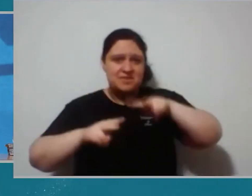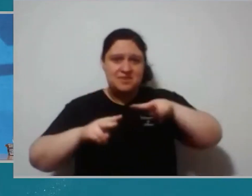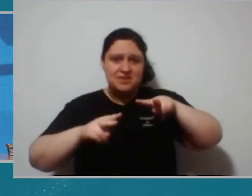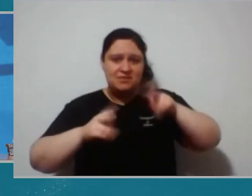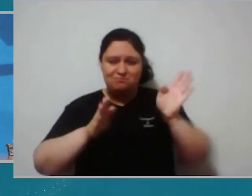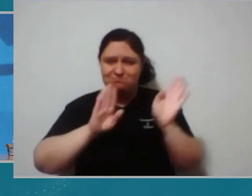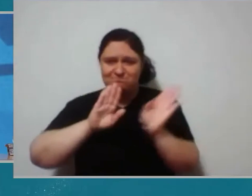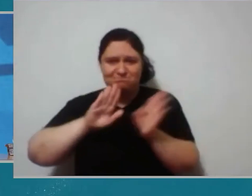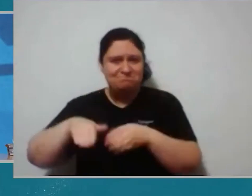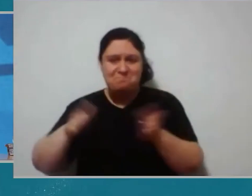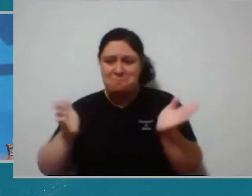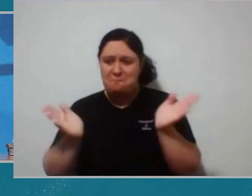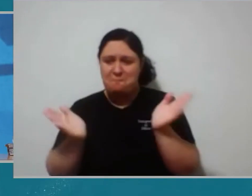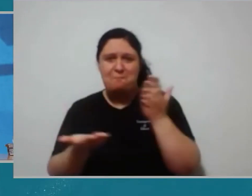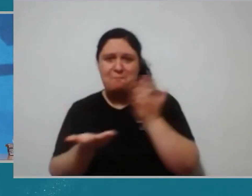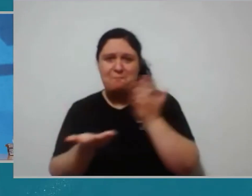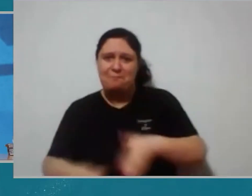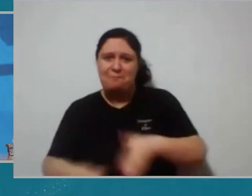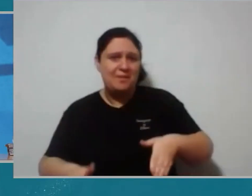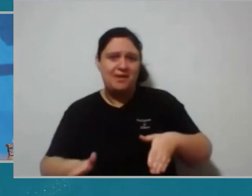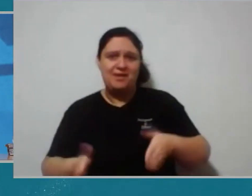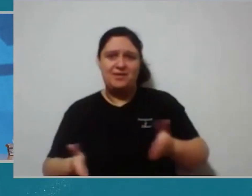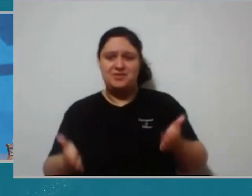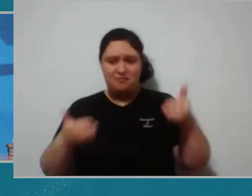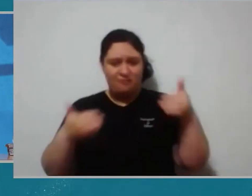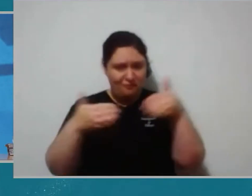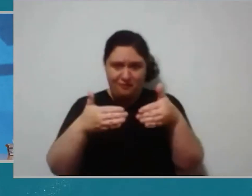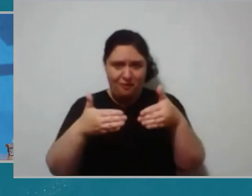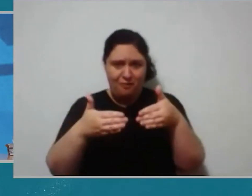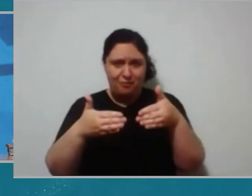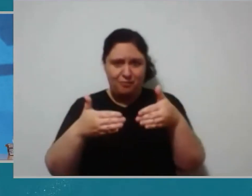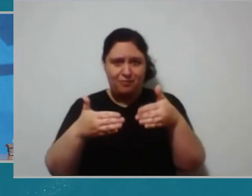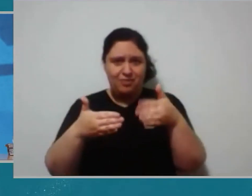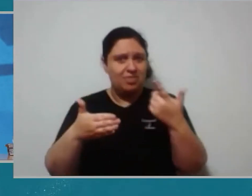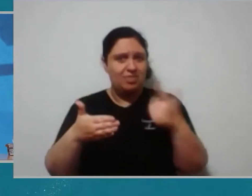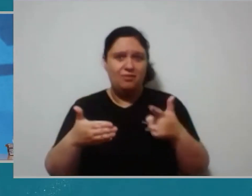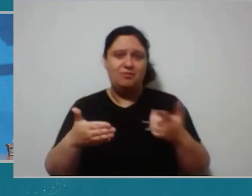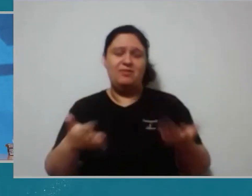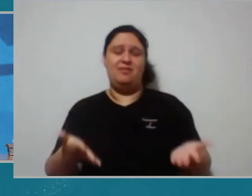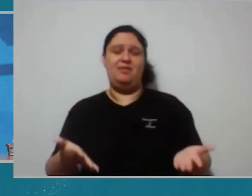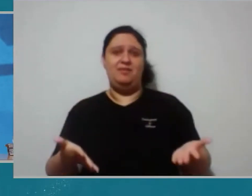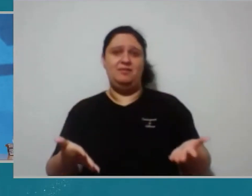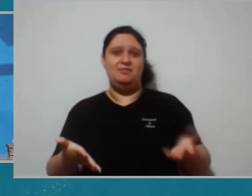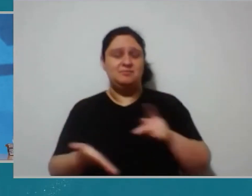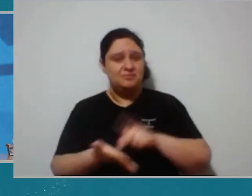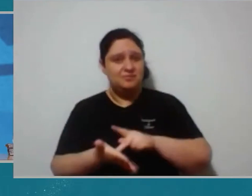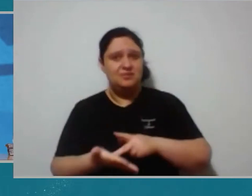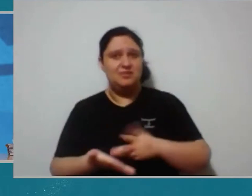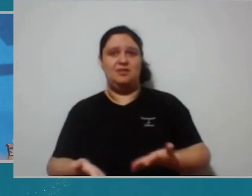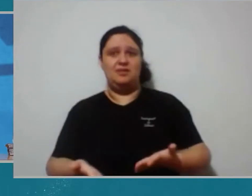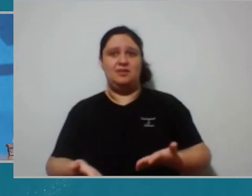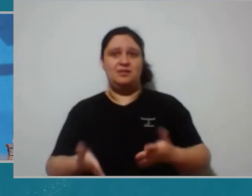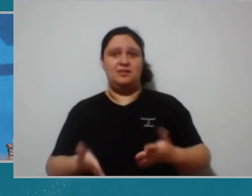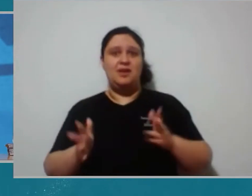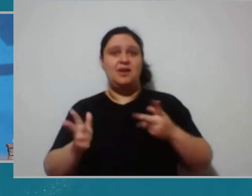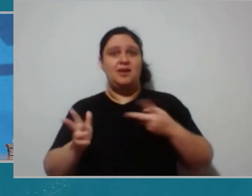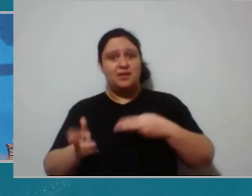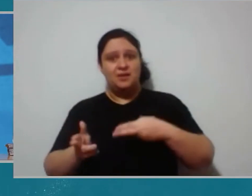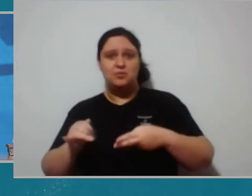Você desvia do foco. Não é verdade? Então, como João Batista, ele falou